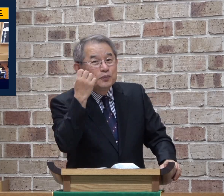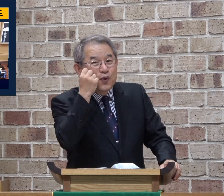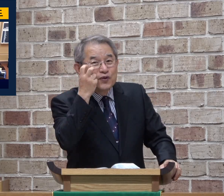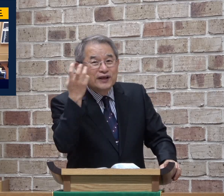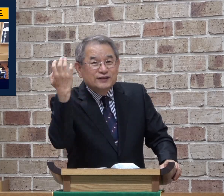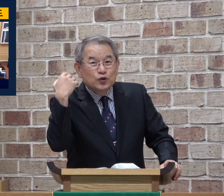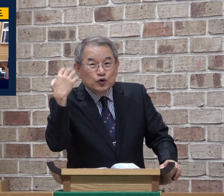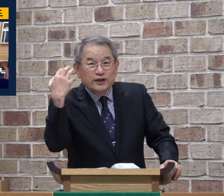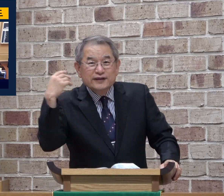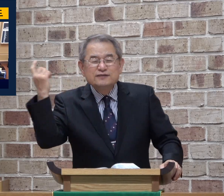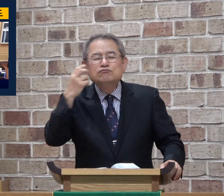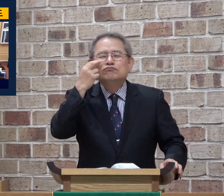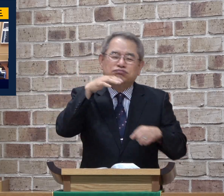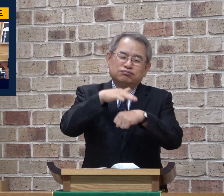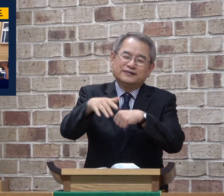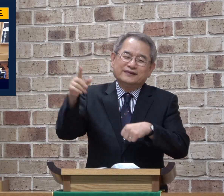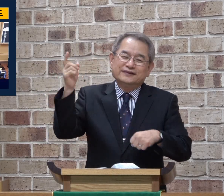한 두세 달 전인데요. 미국에서는